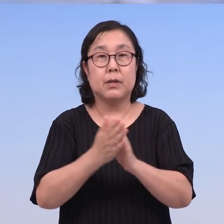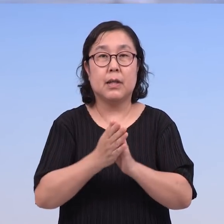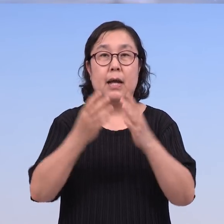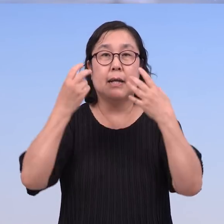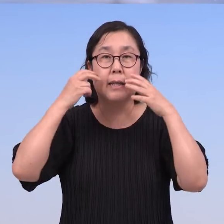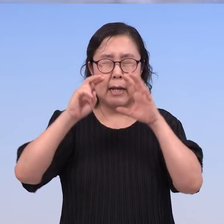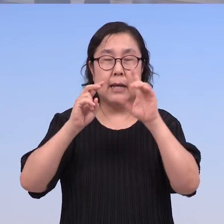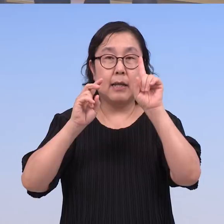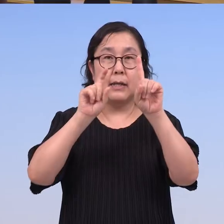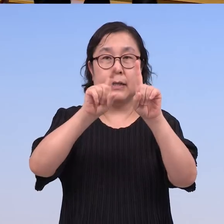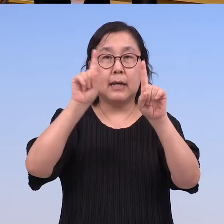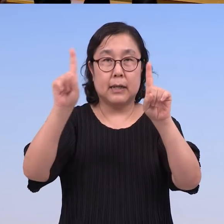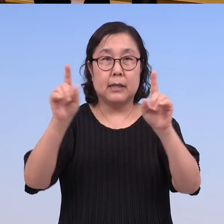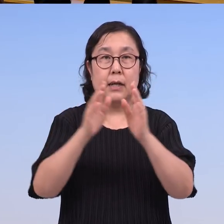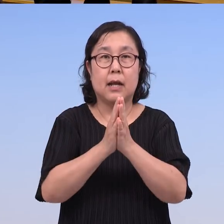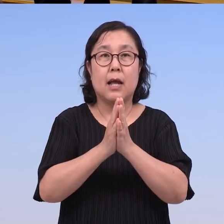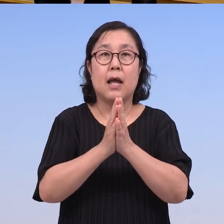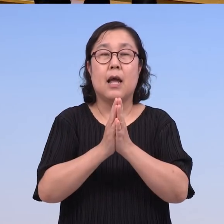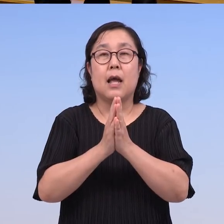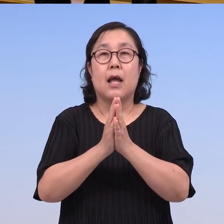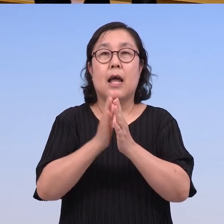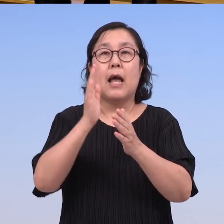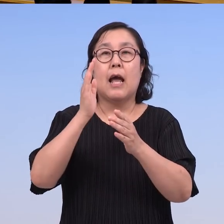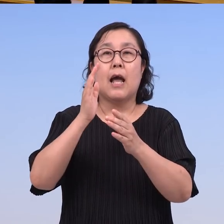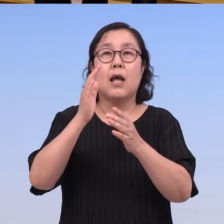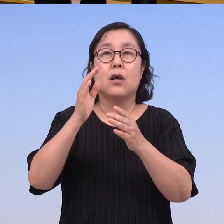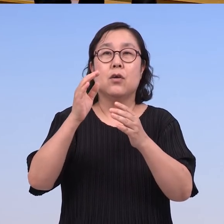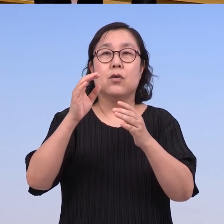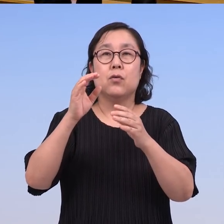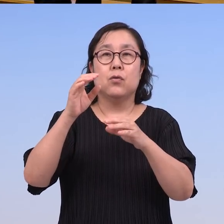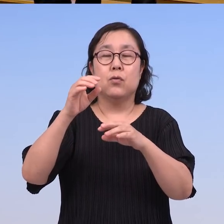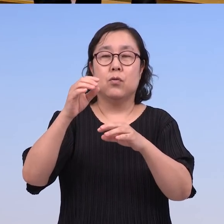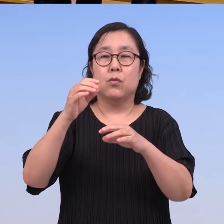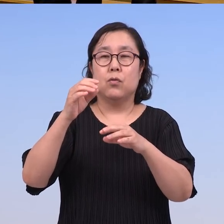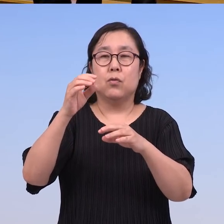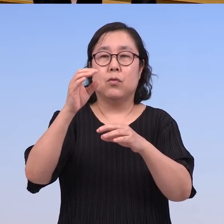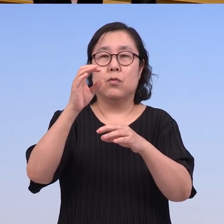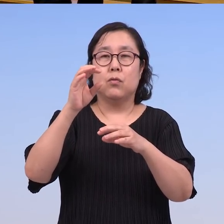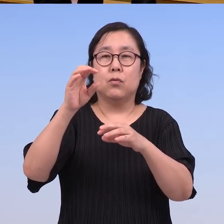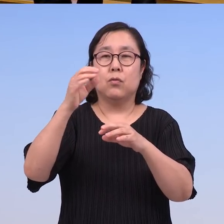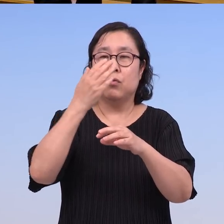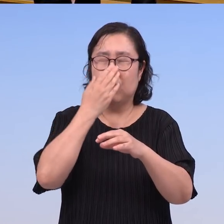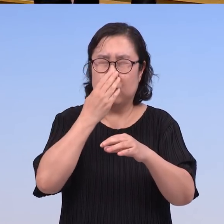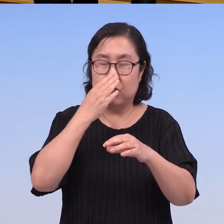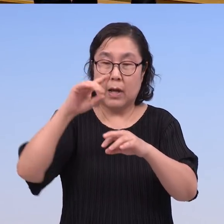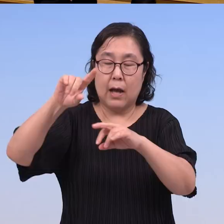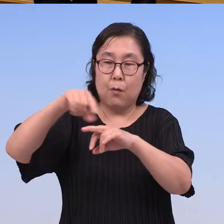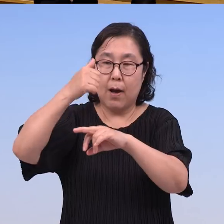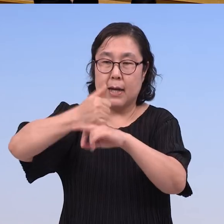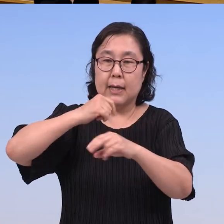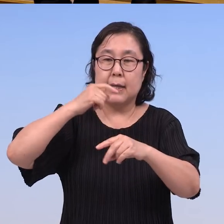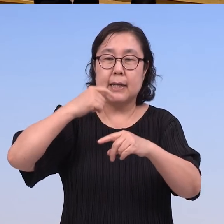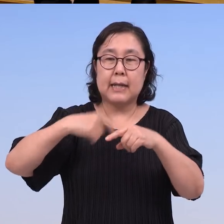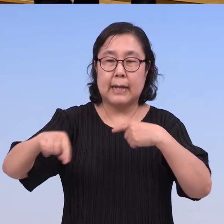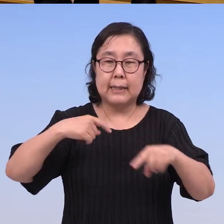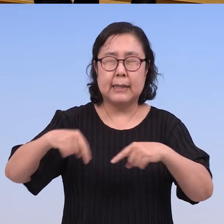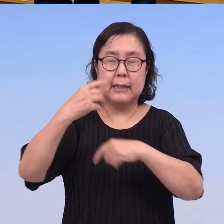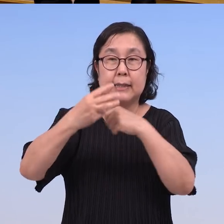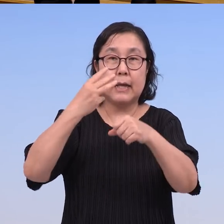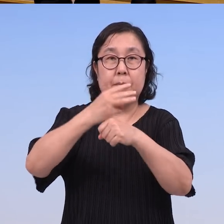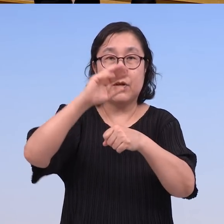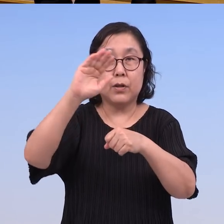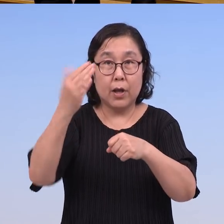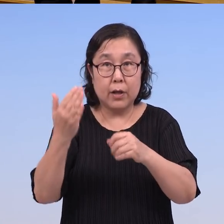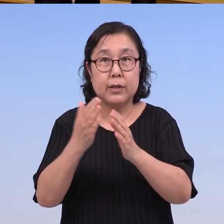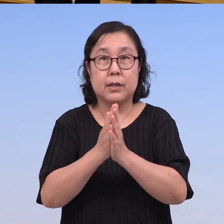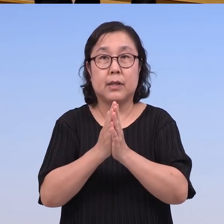1장 1절, 유다왕 여호야김이 다스린 지 3년이 되는 해에 바벨론 왕 느부갓네살이 예루살렘에 이르러 성을